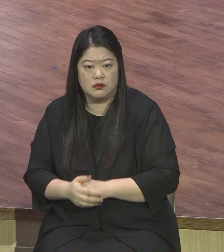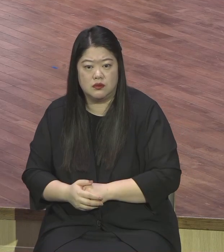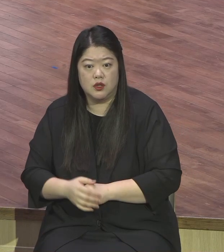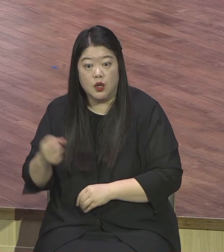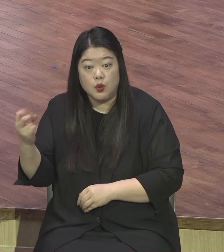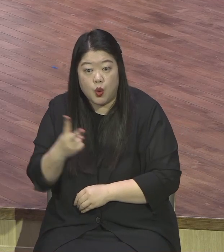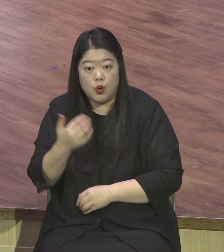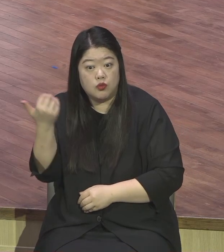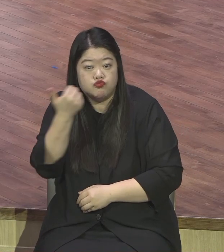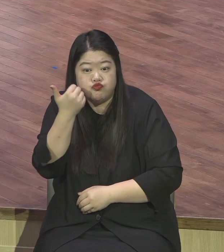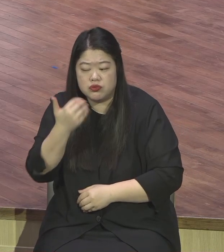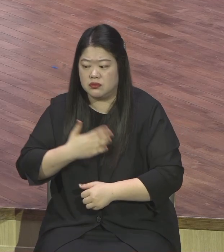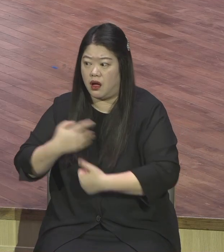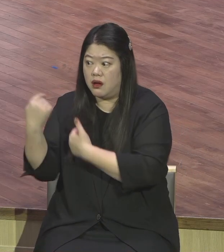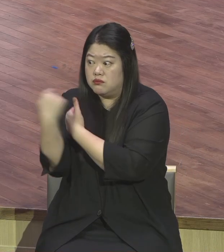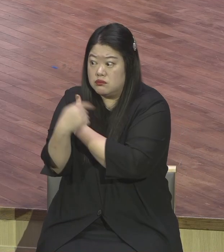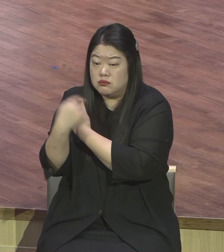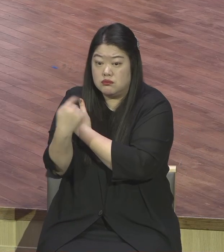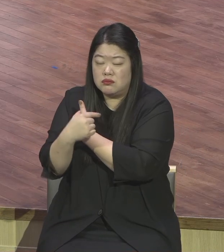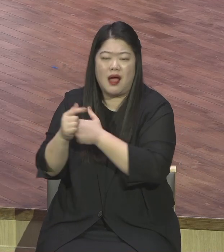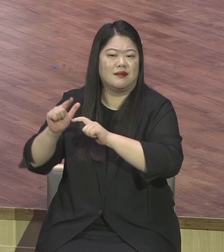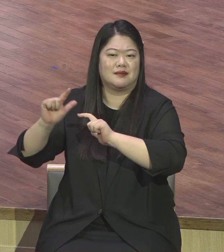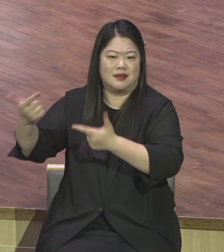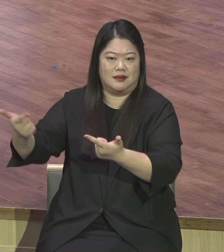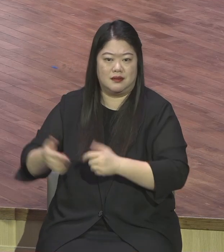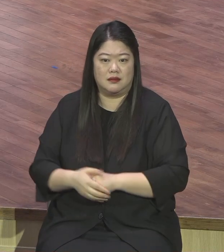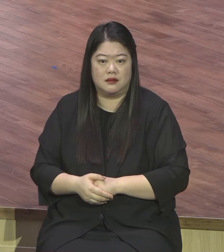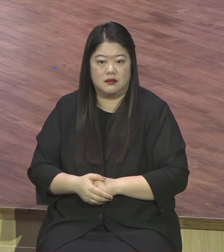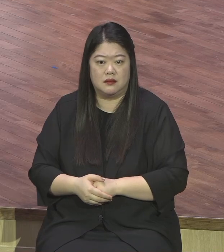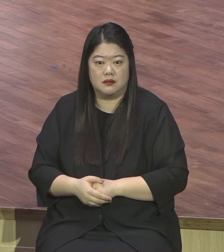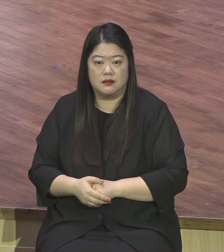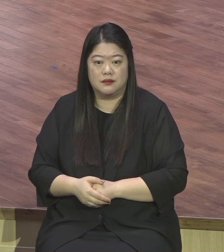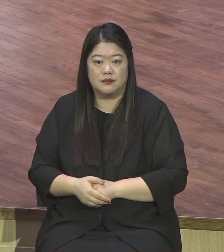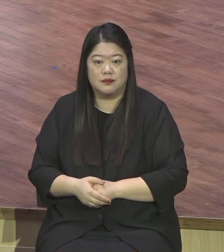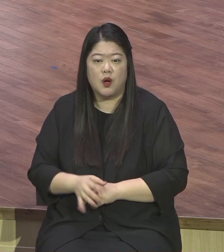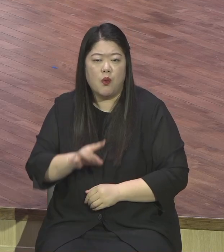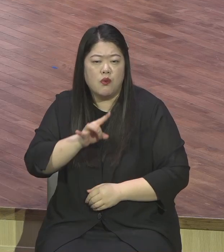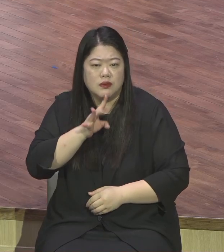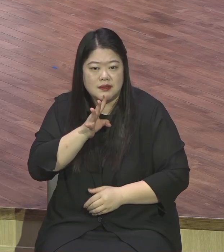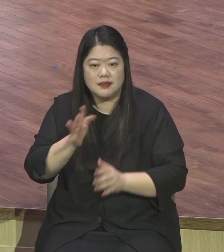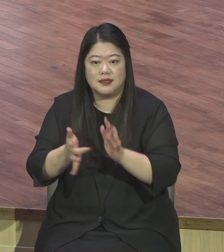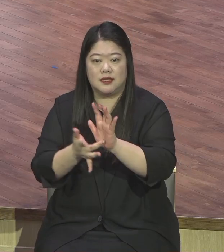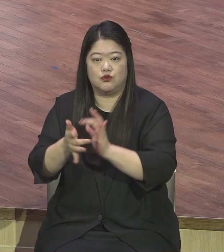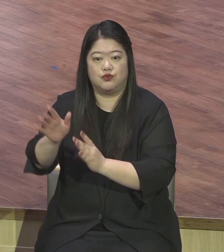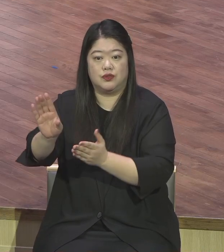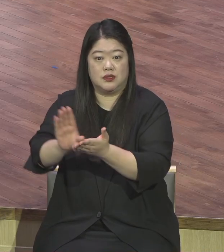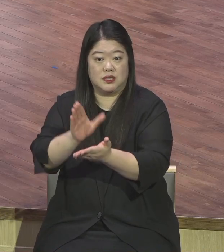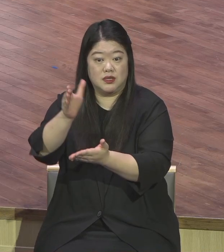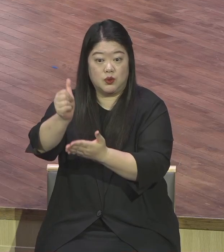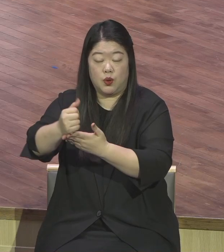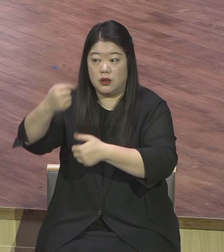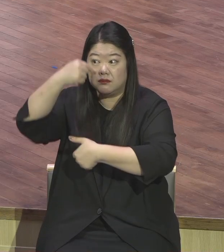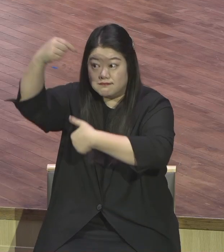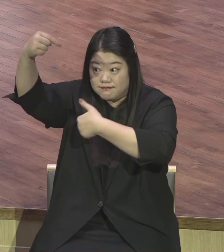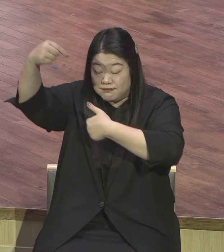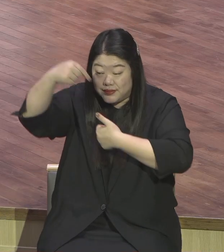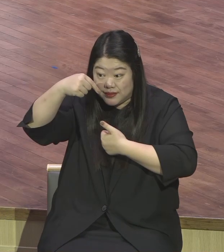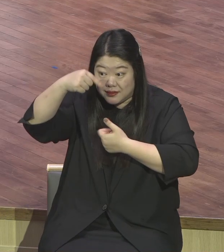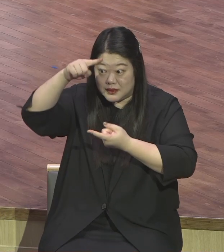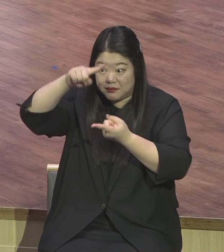내가 사람에게서 받은 것도 아니요 배운 것도 아니요 오직 예수 그리스도의